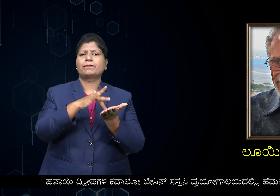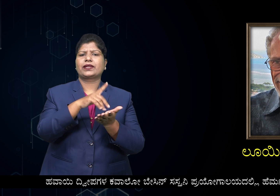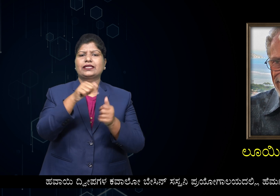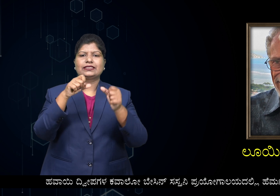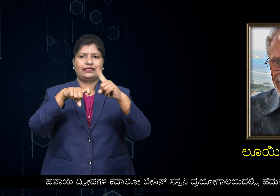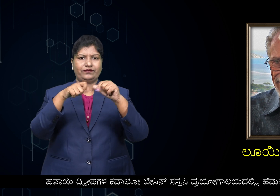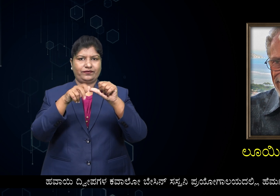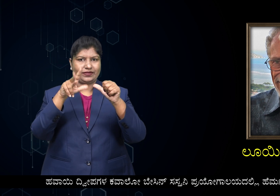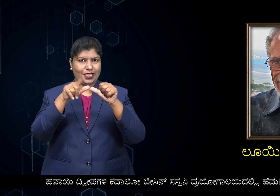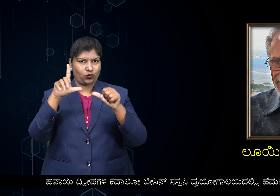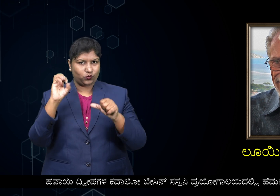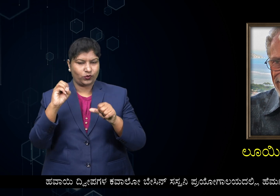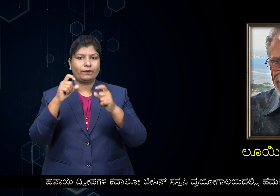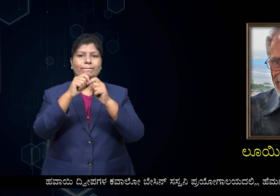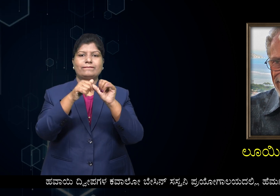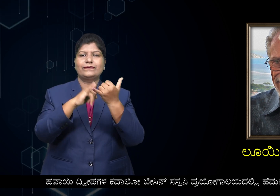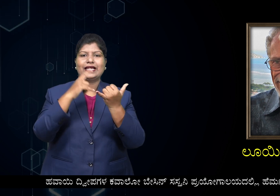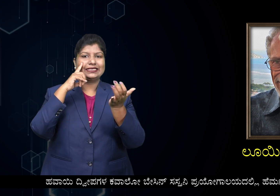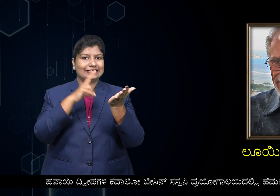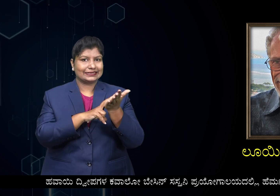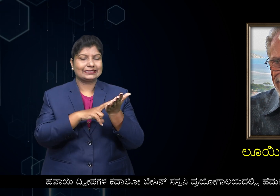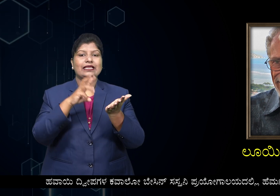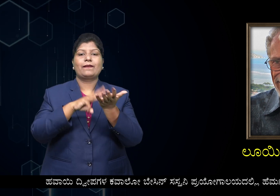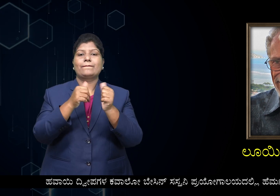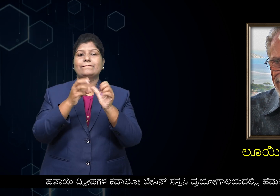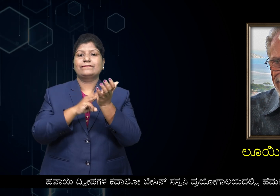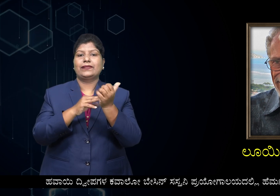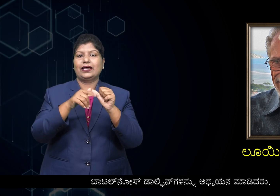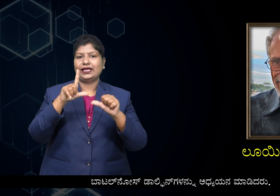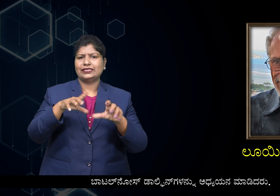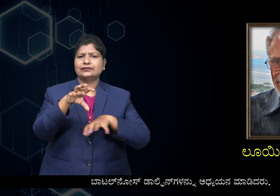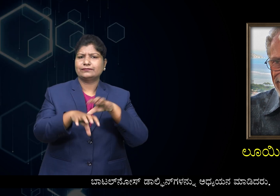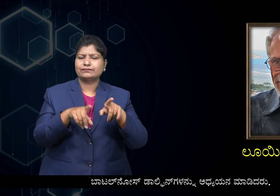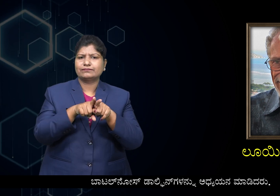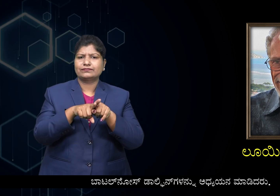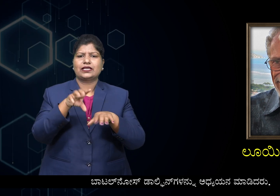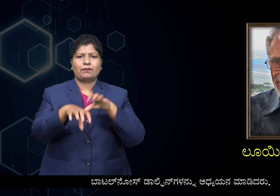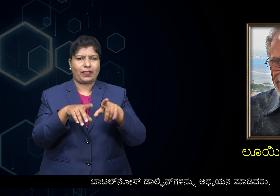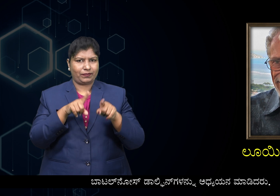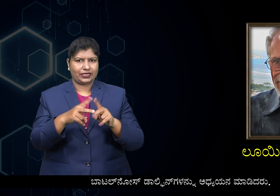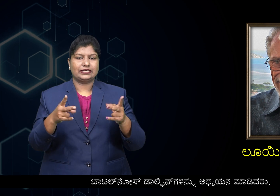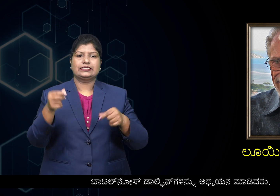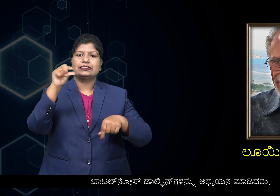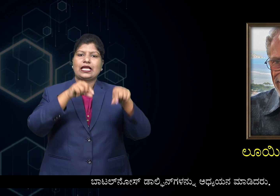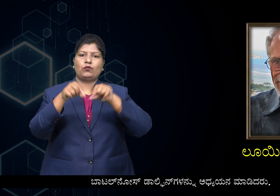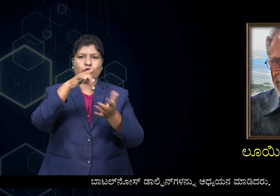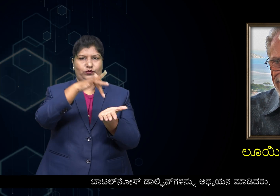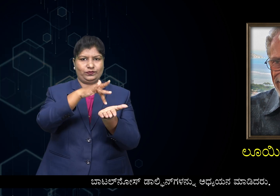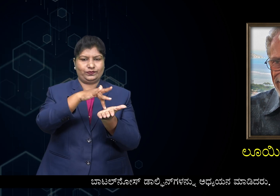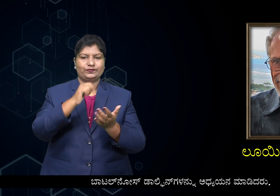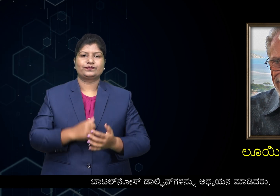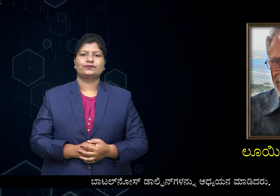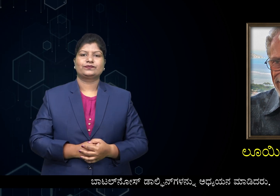ಹವಾಯಿ ದ್ವೀಪಗಳ ಕವಾಲೋ ಬೇಸಿನ್ ಸಸ್ತನಿ ಪ್ರಯೋಗಾಲಯದಲ್ಲಿ ಹೆರ್ಮನ್ 4 ಬಾಟಲ್ ನೋಸ್ ಡಾಲ್ಫಿನ್ಗಳನ್ನ ಅಧ್ಯಯನ ಮಾಡಿದರು.